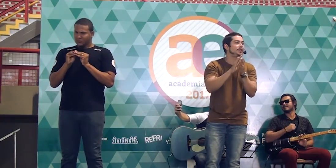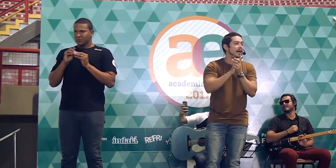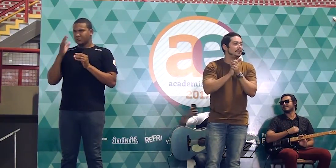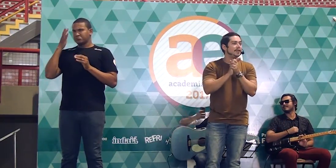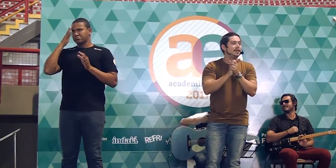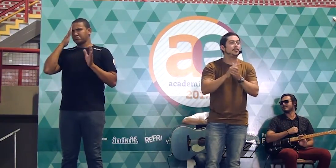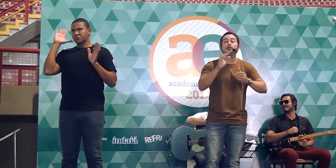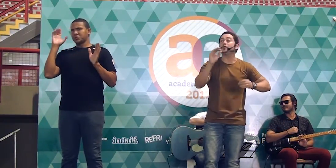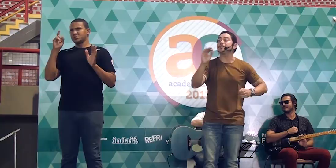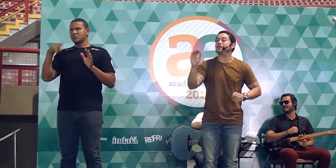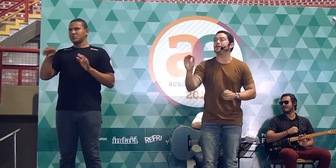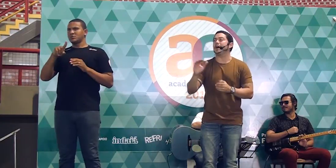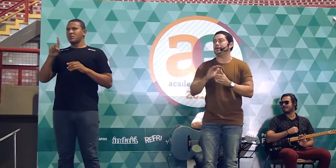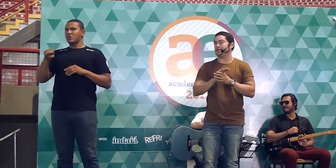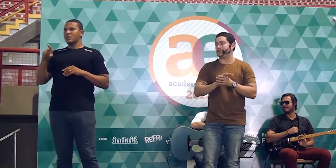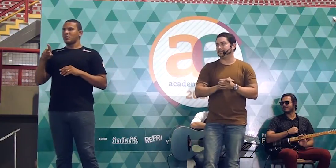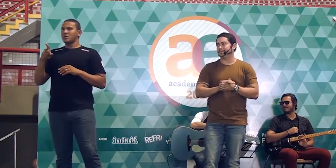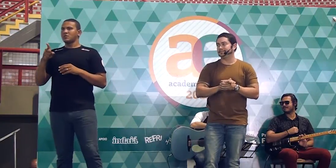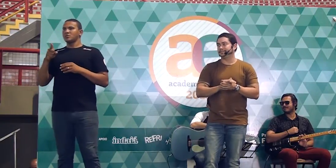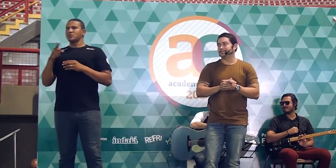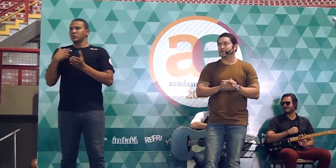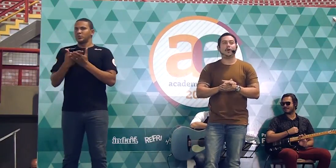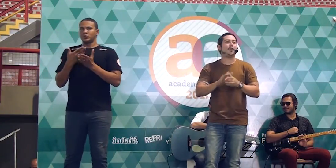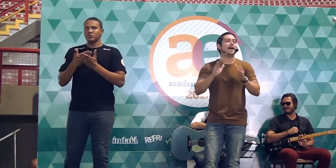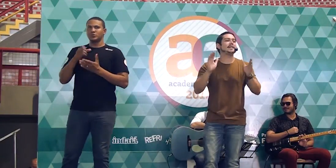vocês estudaram, estudos sociais.